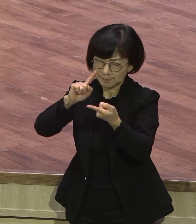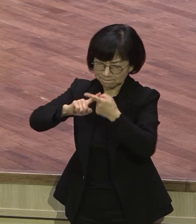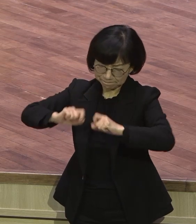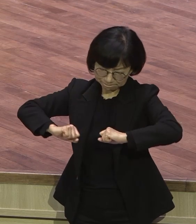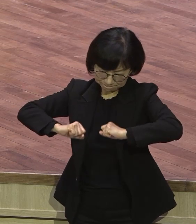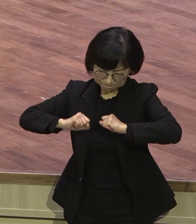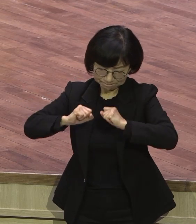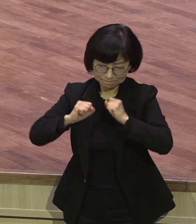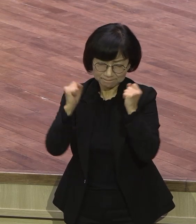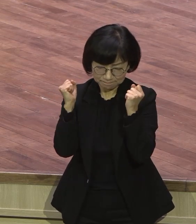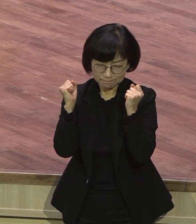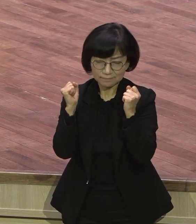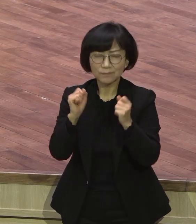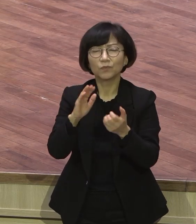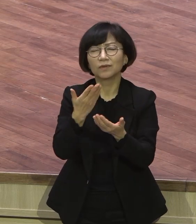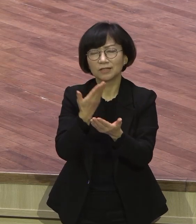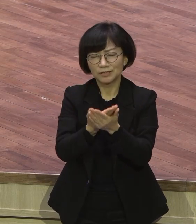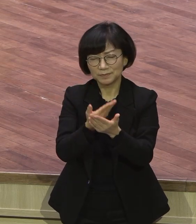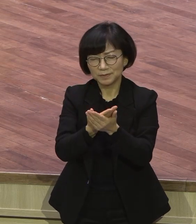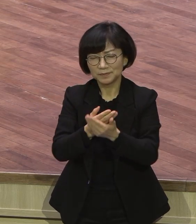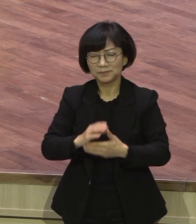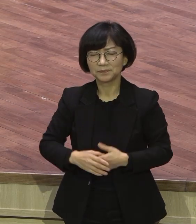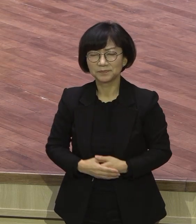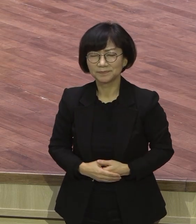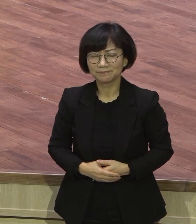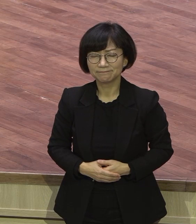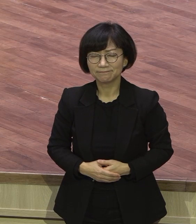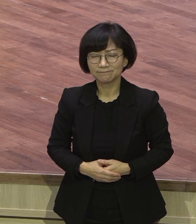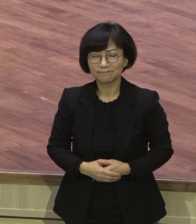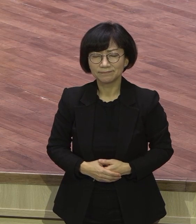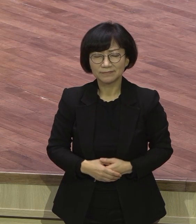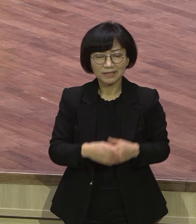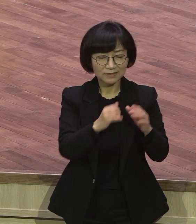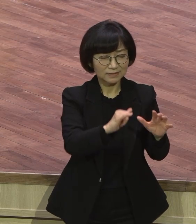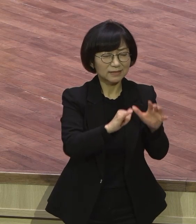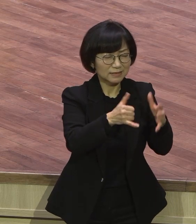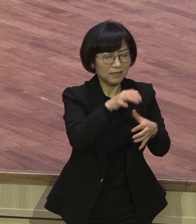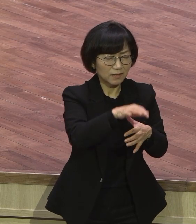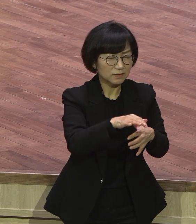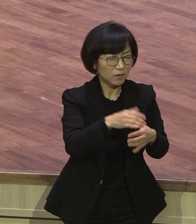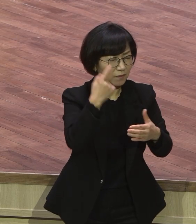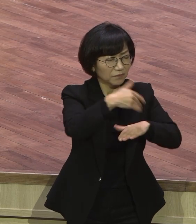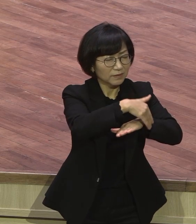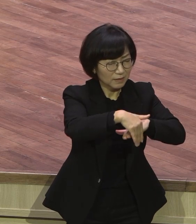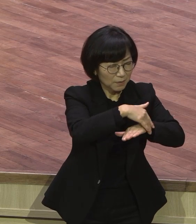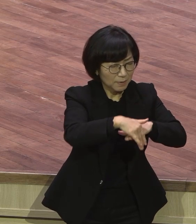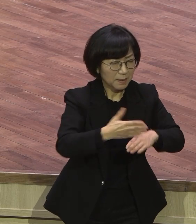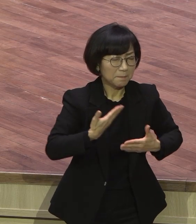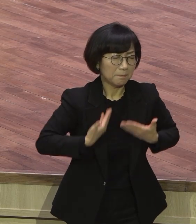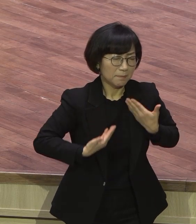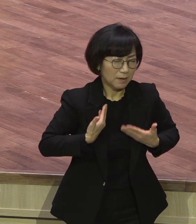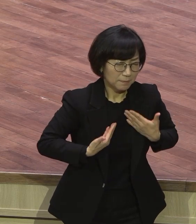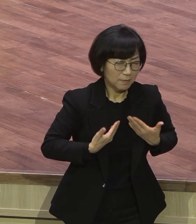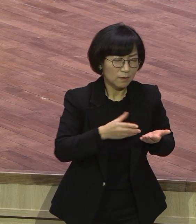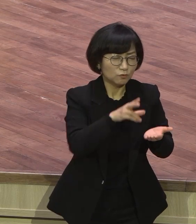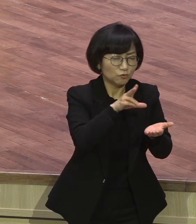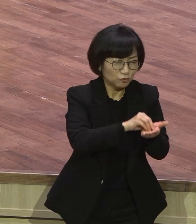이유든지 간에 우리는 세상에 많은 계획이 있고 할 일이 많고 많은 숙제가 있고